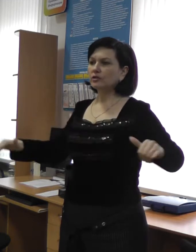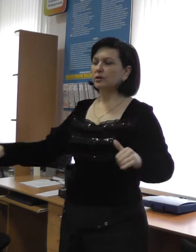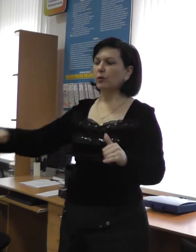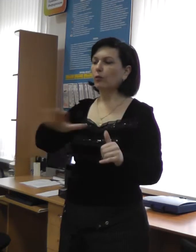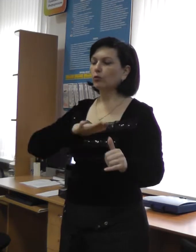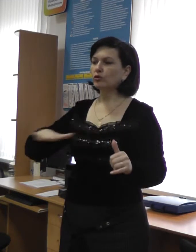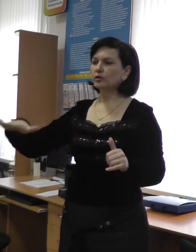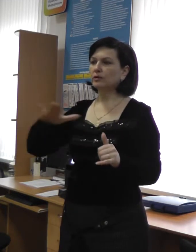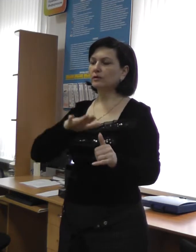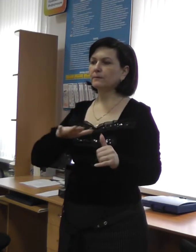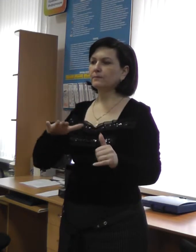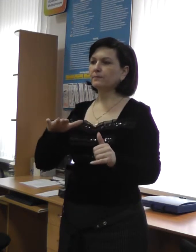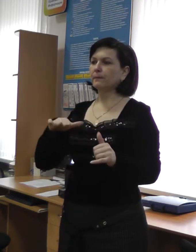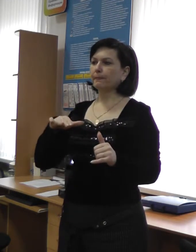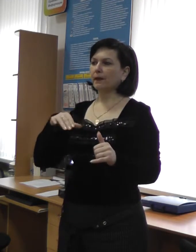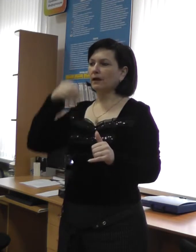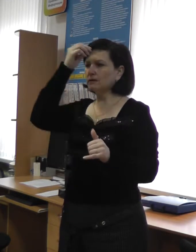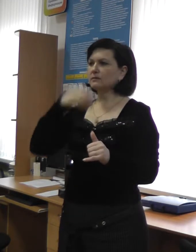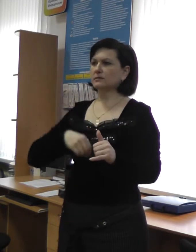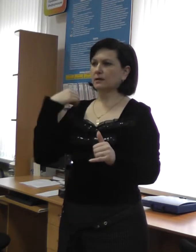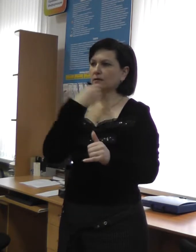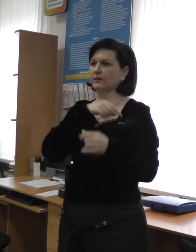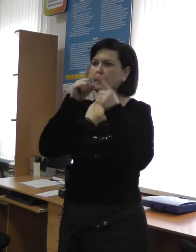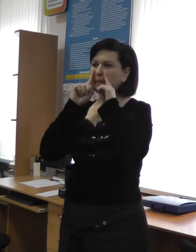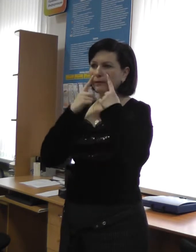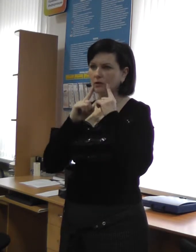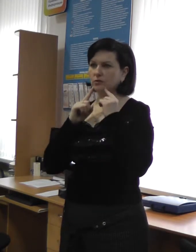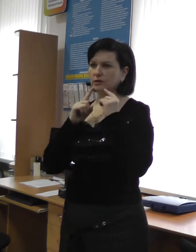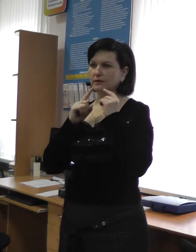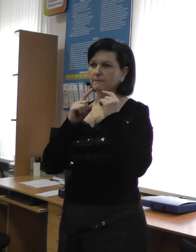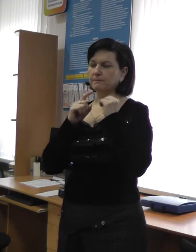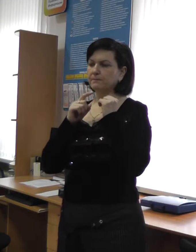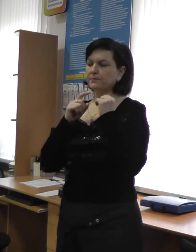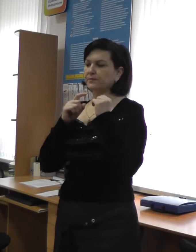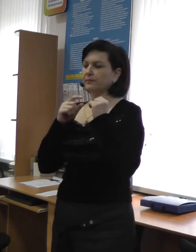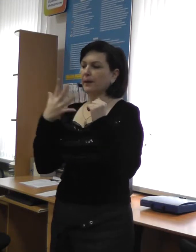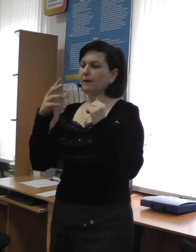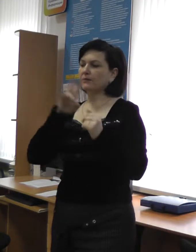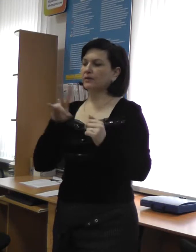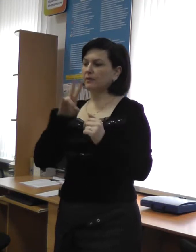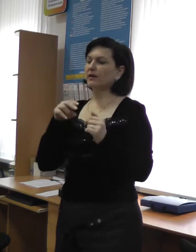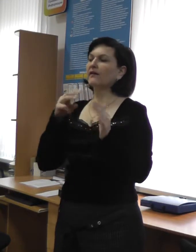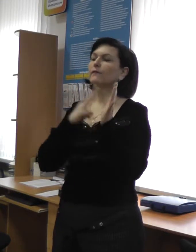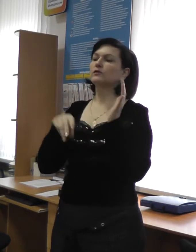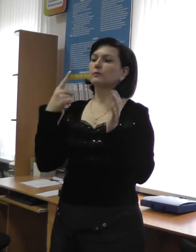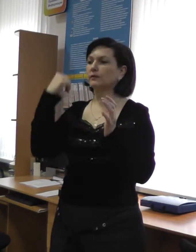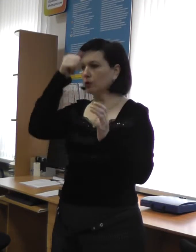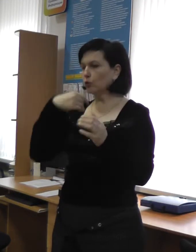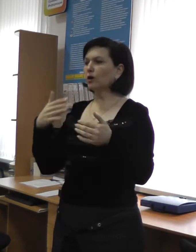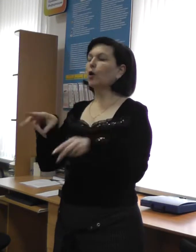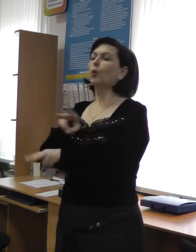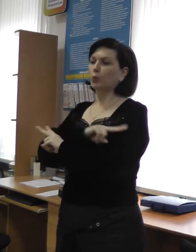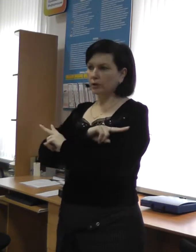городе Скорбящинской церкви. Умер Алексей Петрович Найтаки 5 ноября 1881 года и